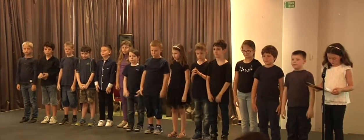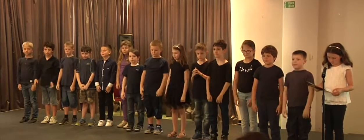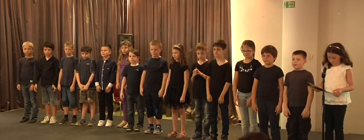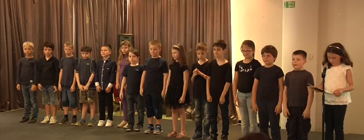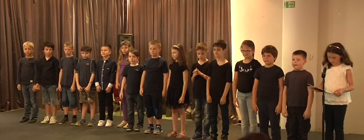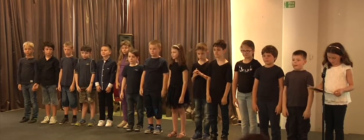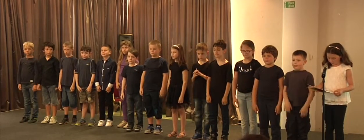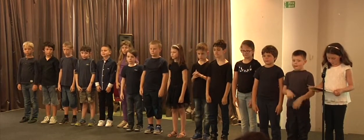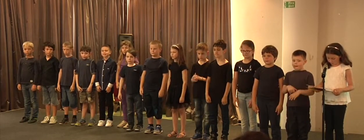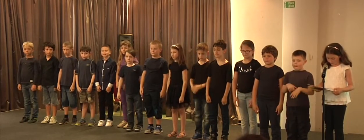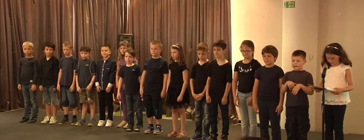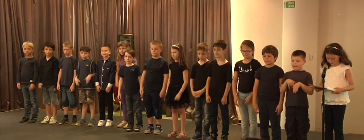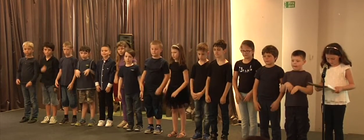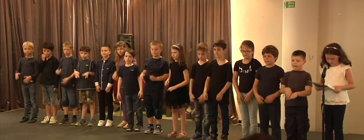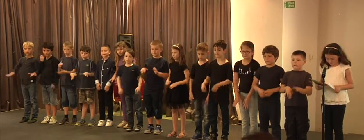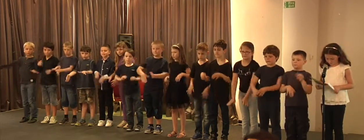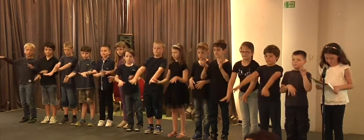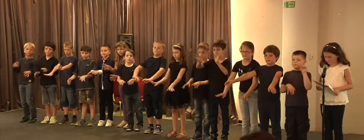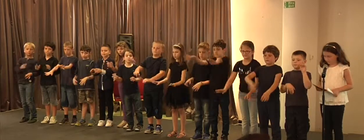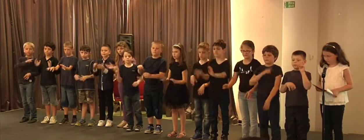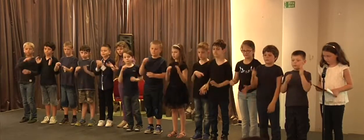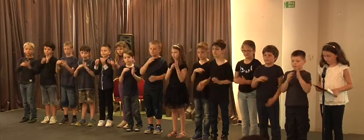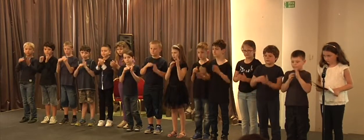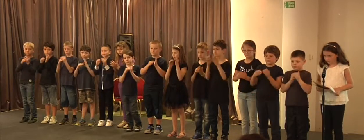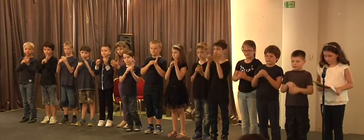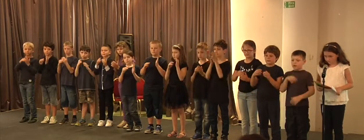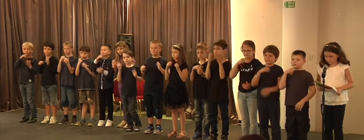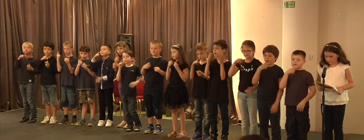ljudima treba poželjeti nešto lijepo.